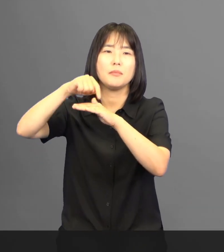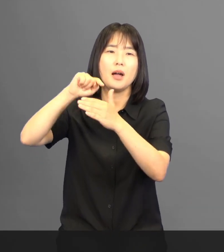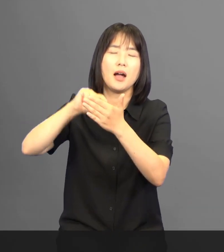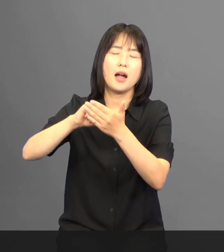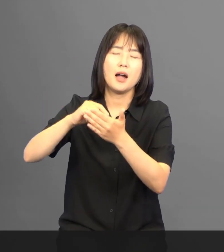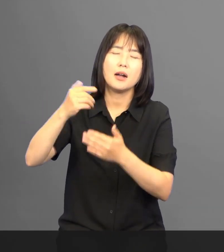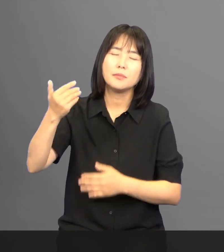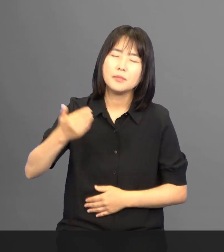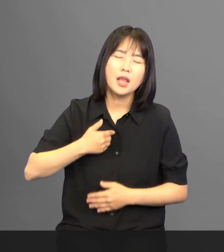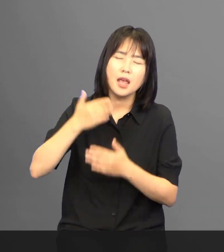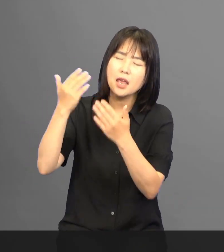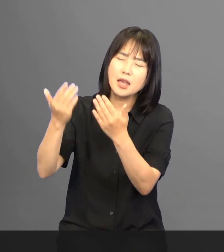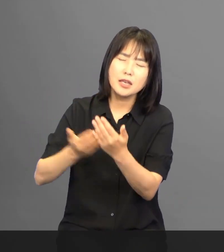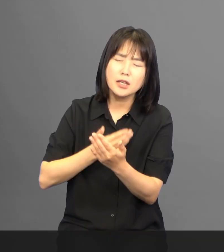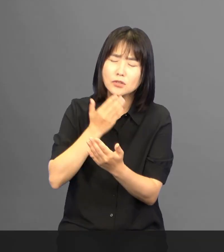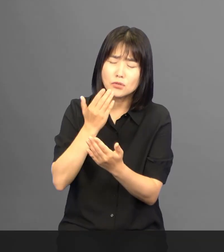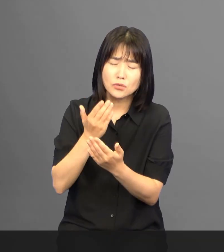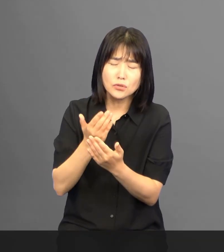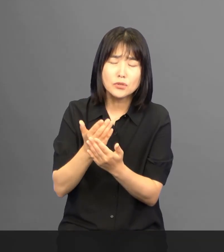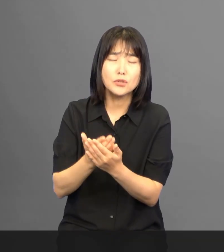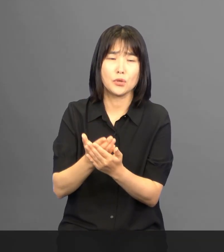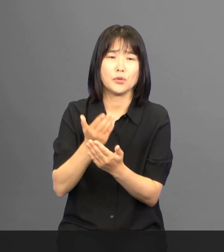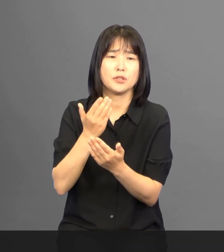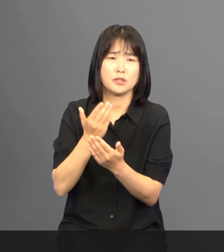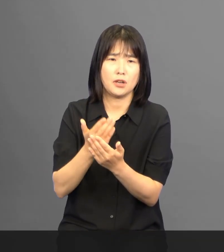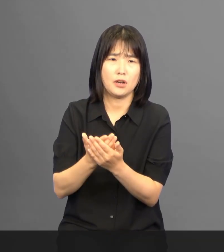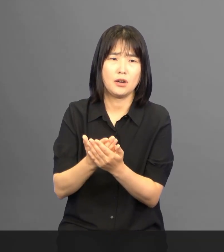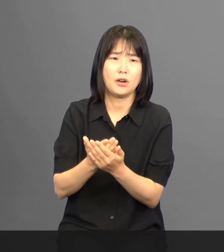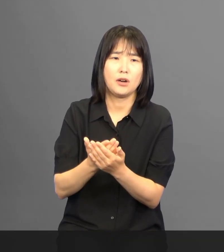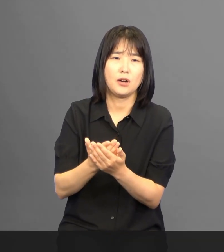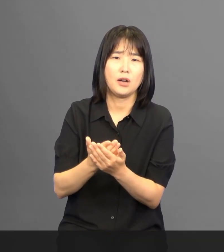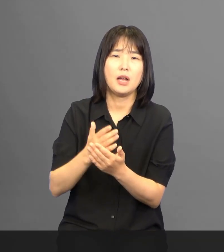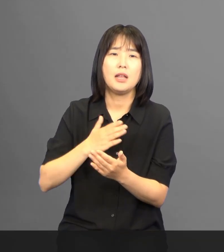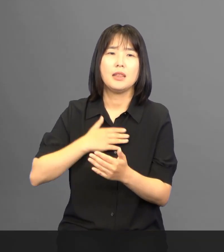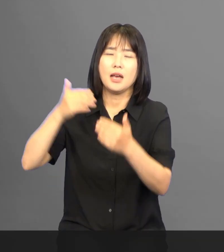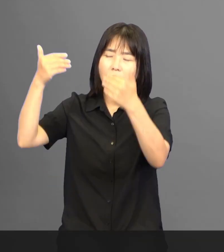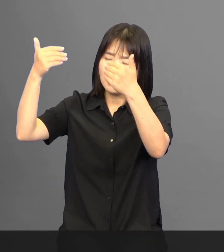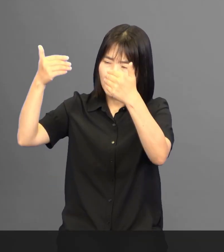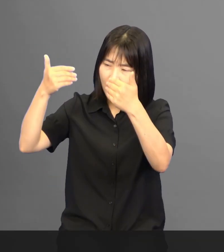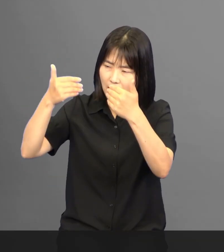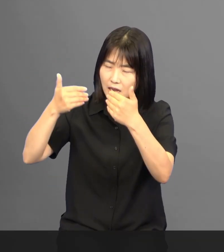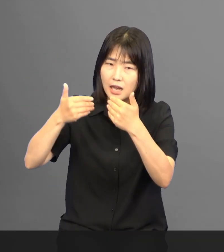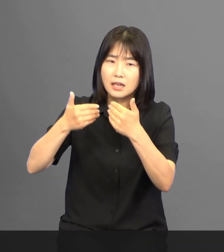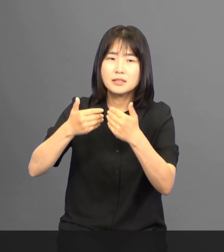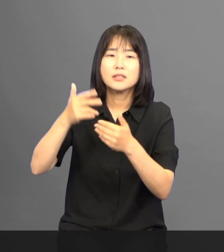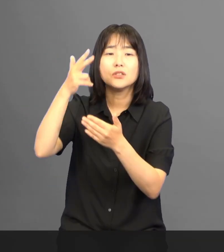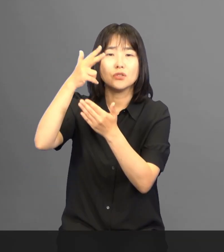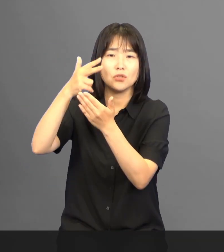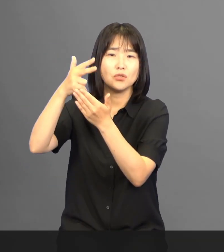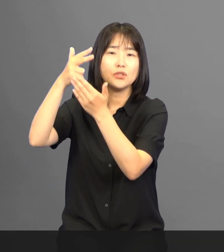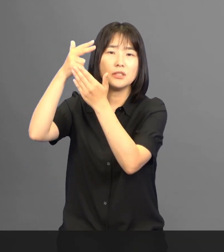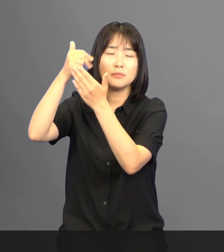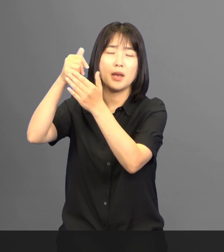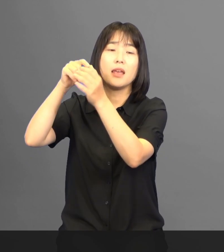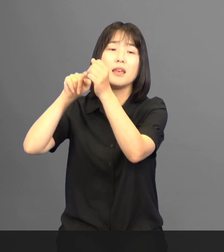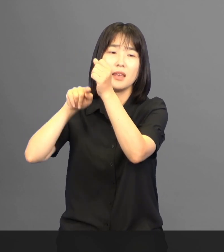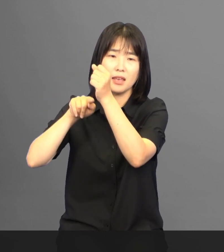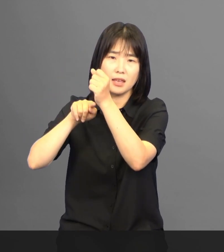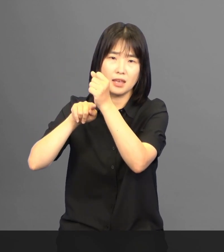주님 마음 내게 주소서. 나를 향하신